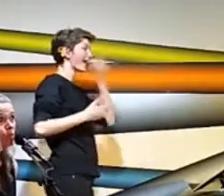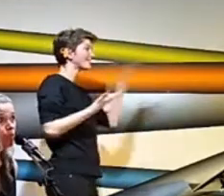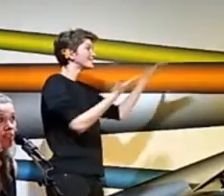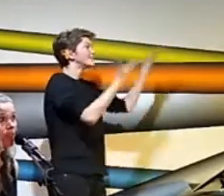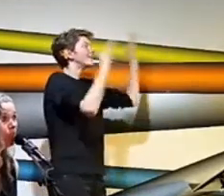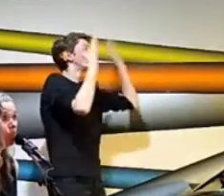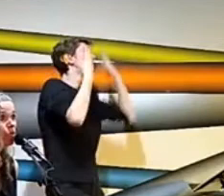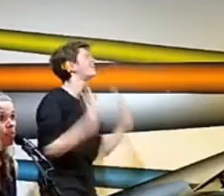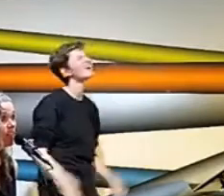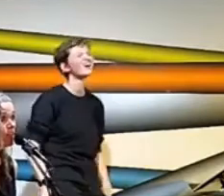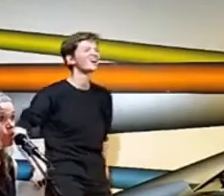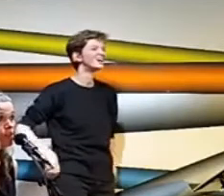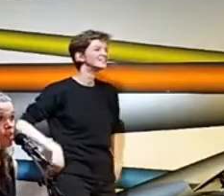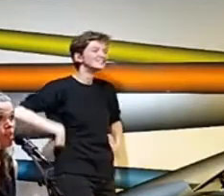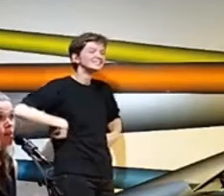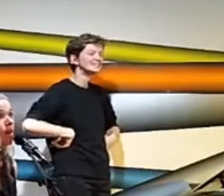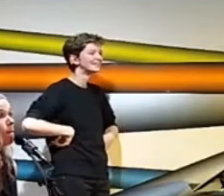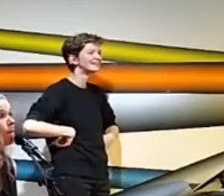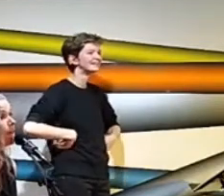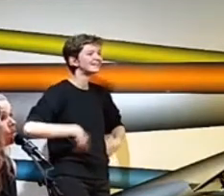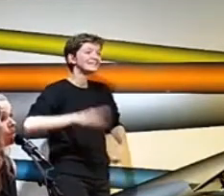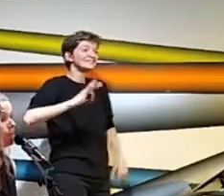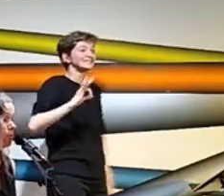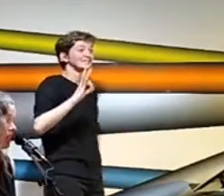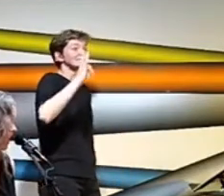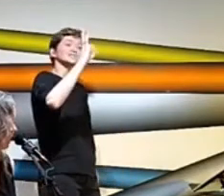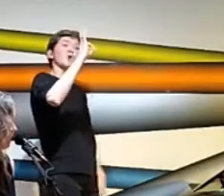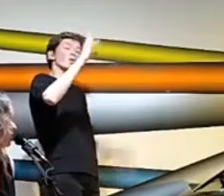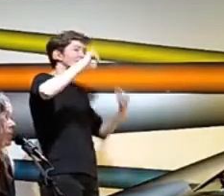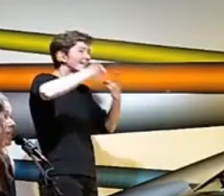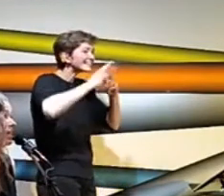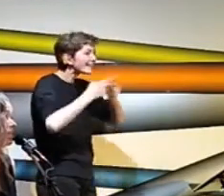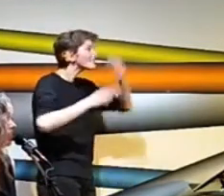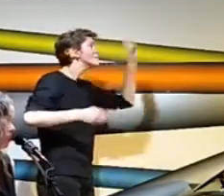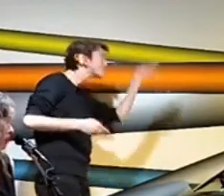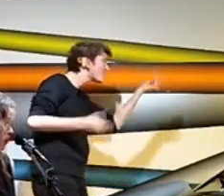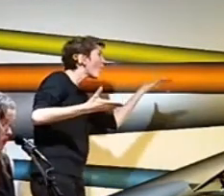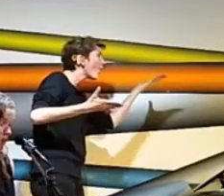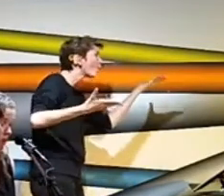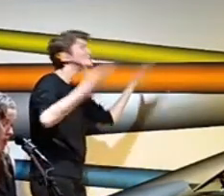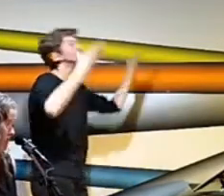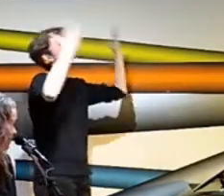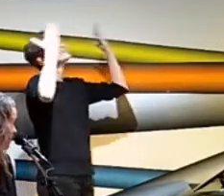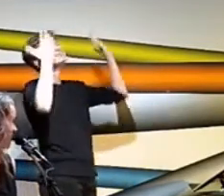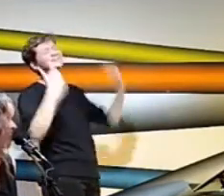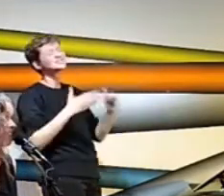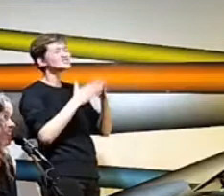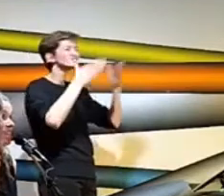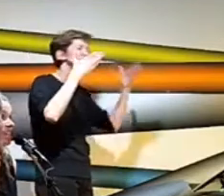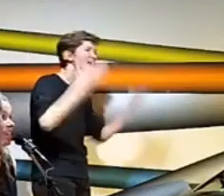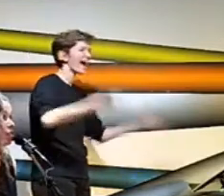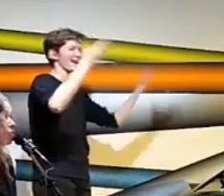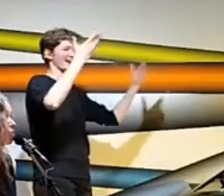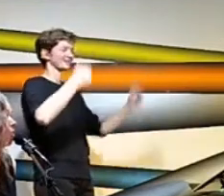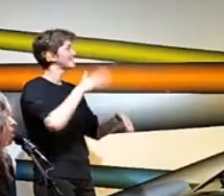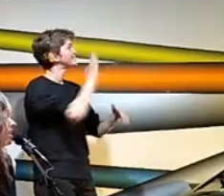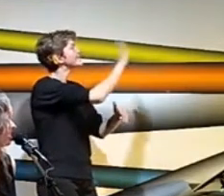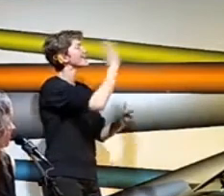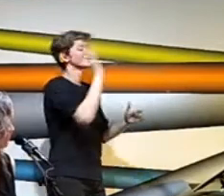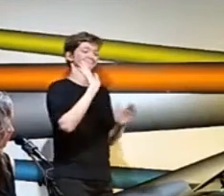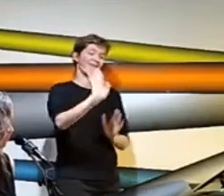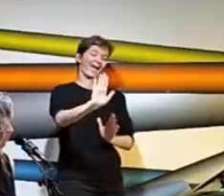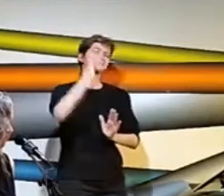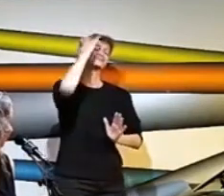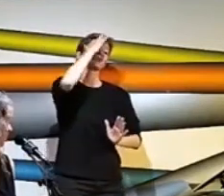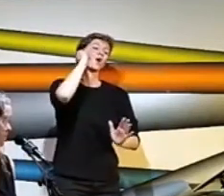das nicht. So leer, Rendezvous, wird eine Lünne. So leer da. Sie sich nicht, dass schon da